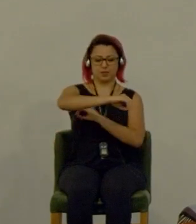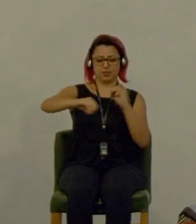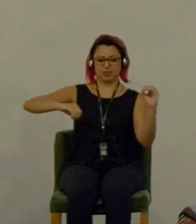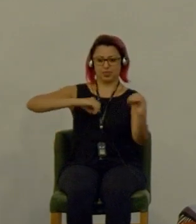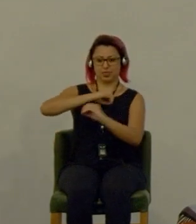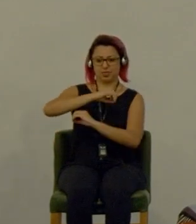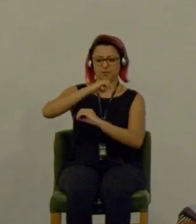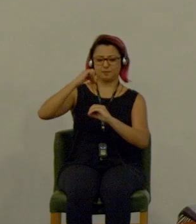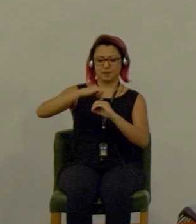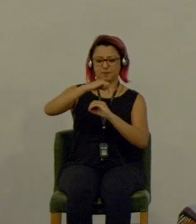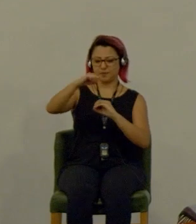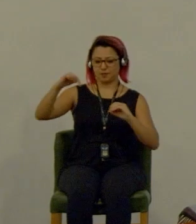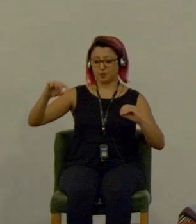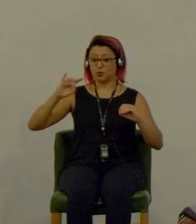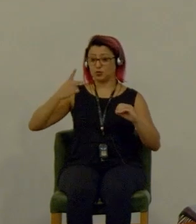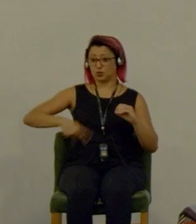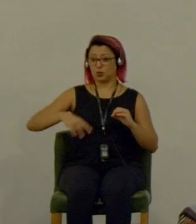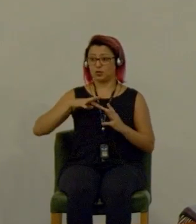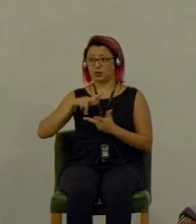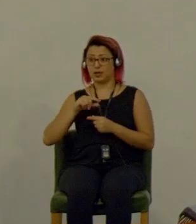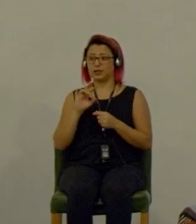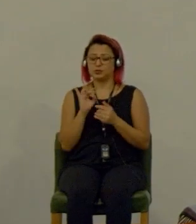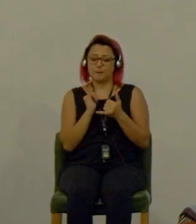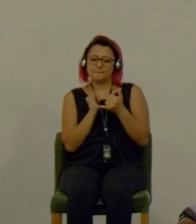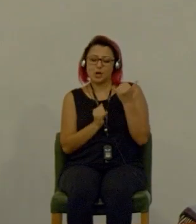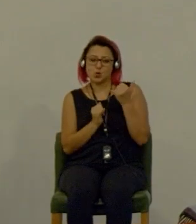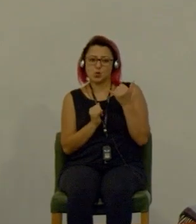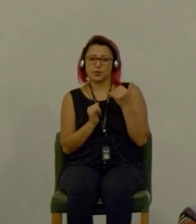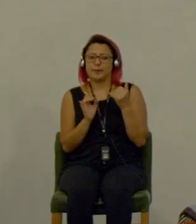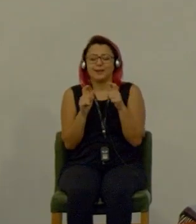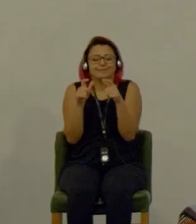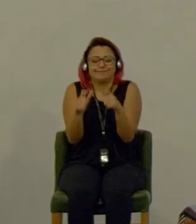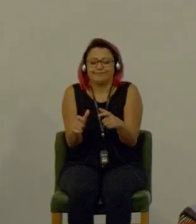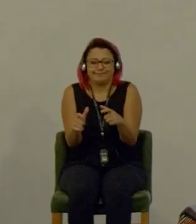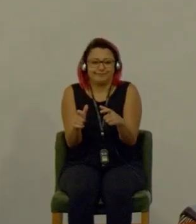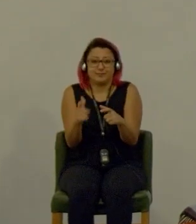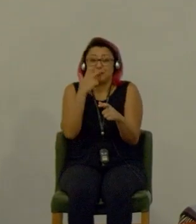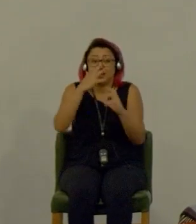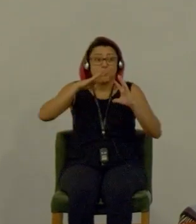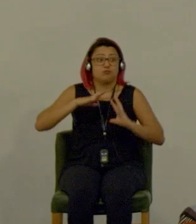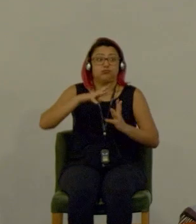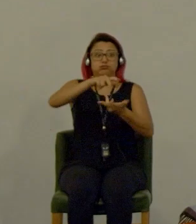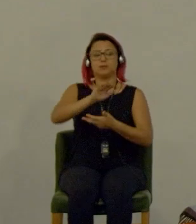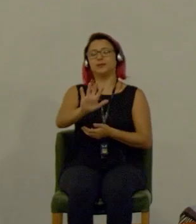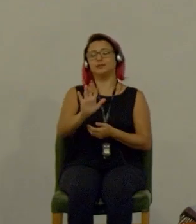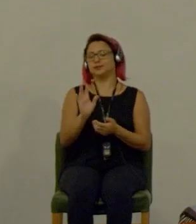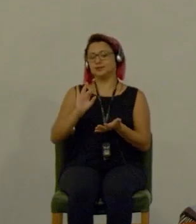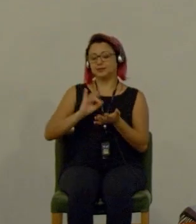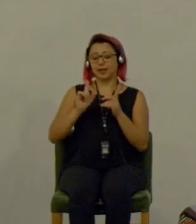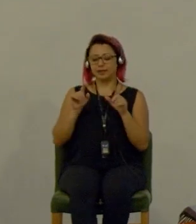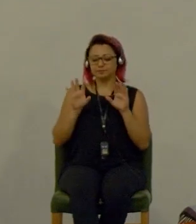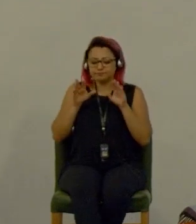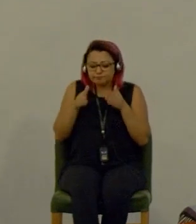tout petit bout. C'est local. Ça a l'air d'être global, et c'est très trompeur parce que c'est rond, mais en fait, c'est la